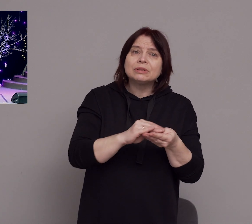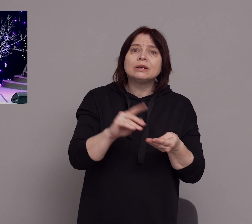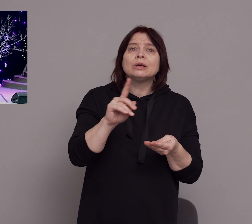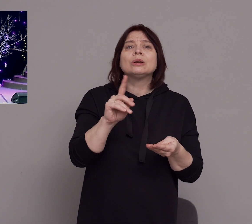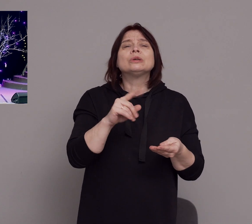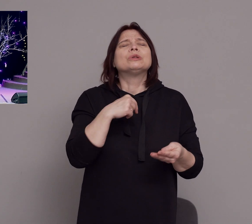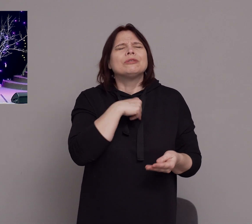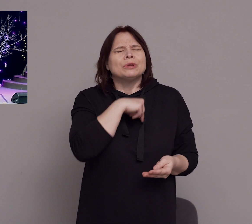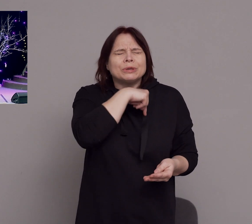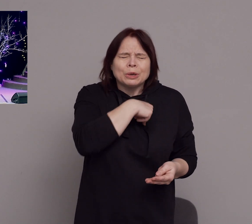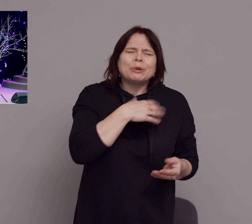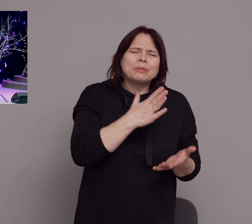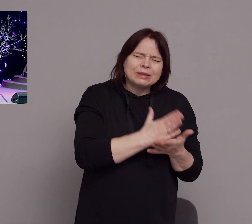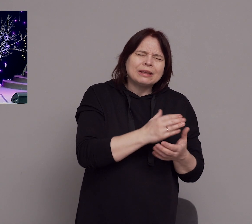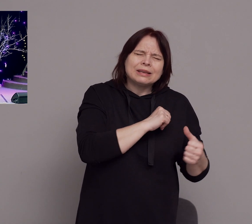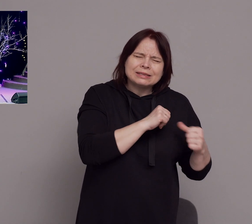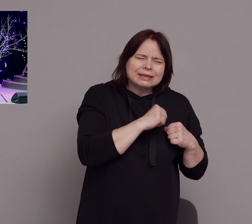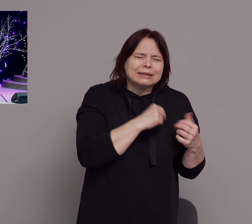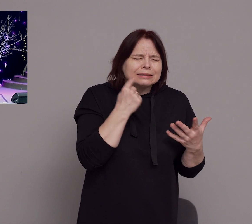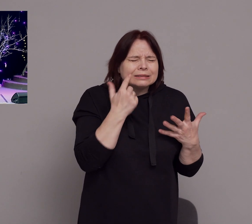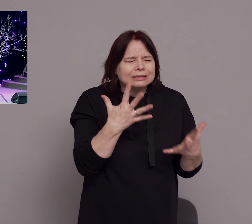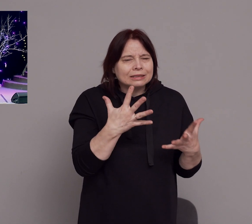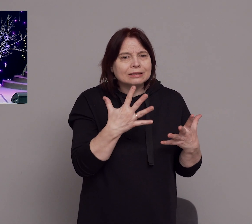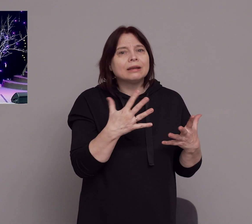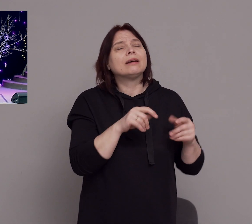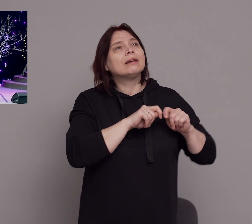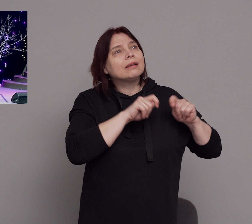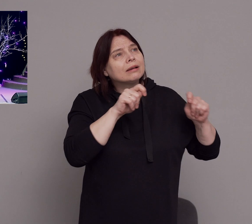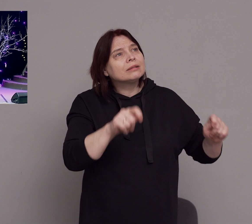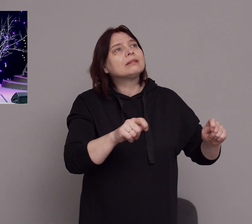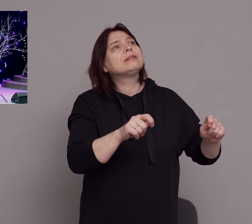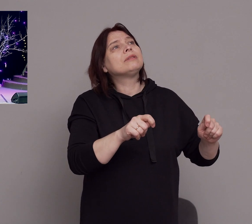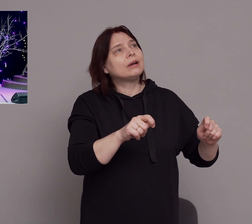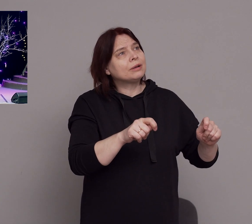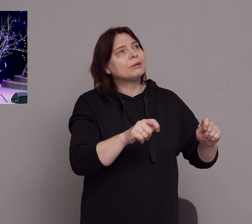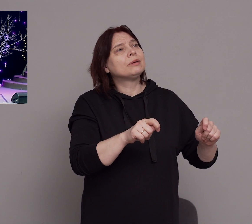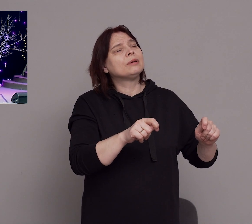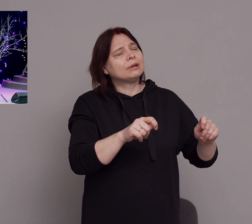Боже, сделай наши сердца мягкими, чтобы слушать других,